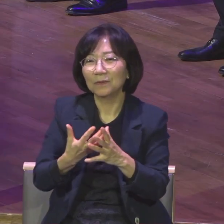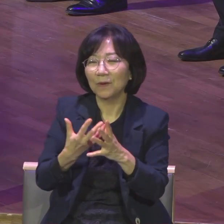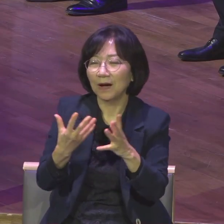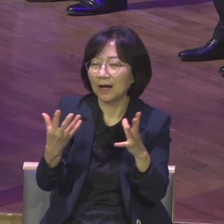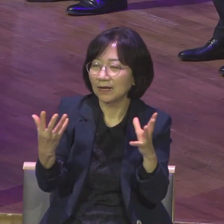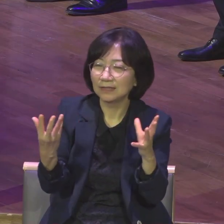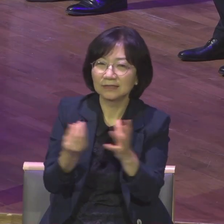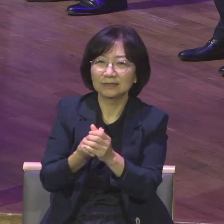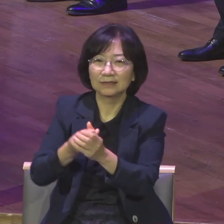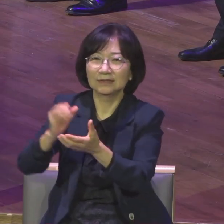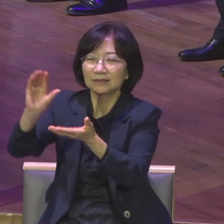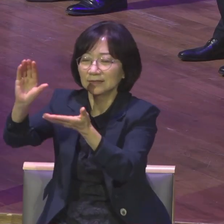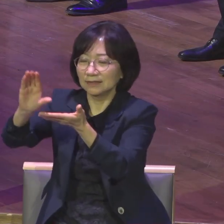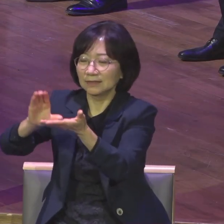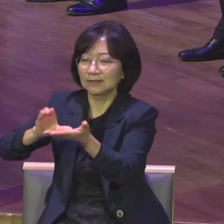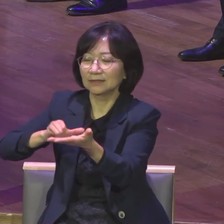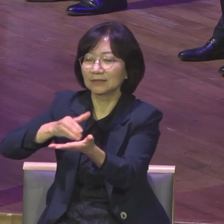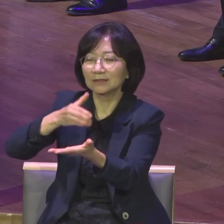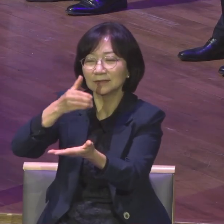사랑하네. 완전하신